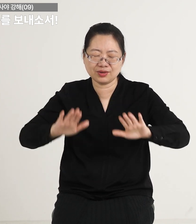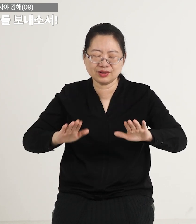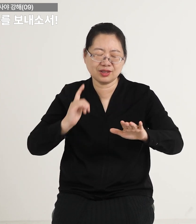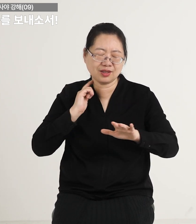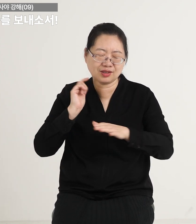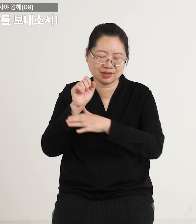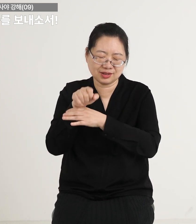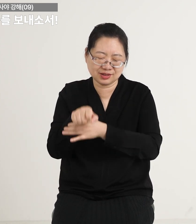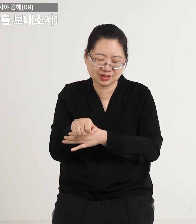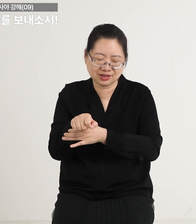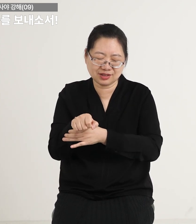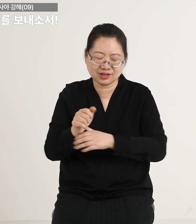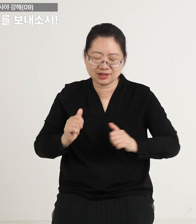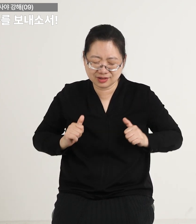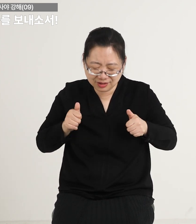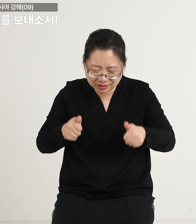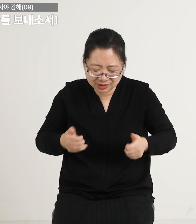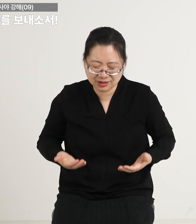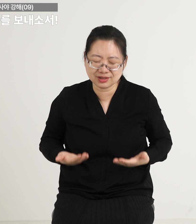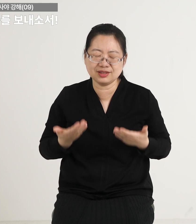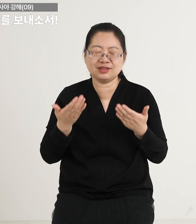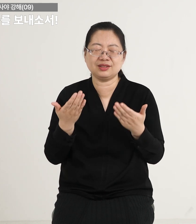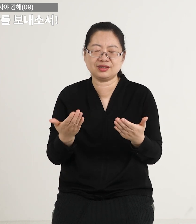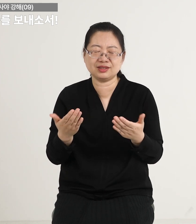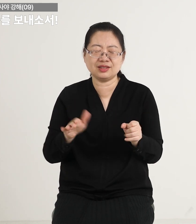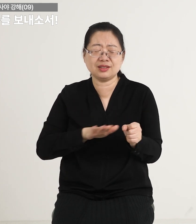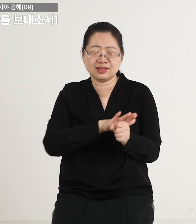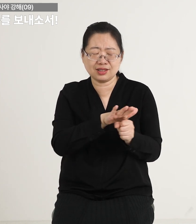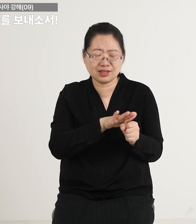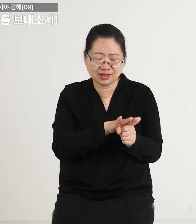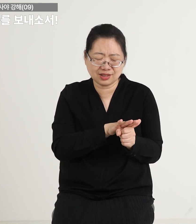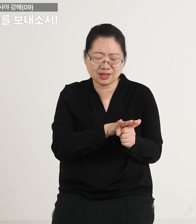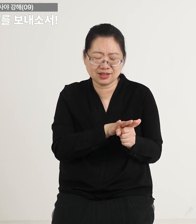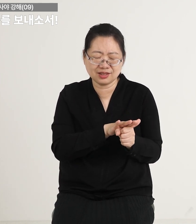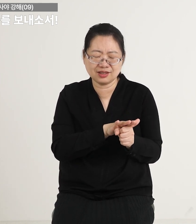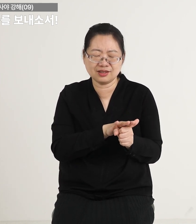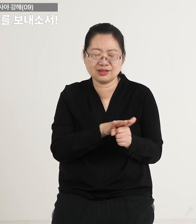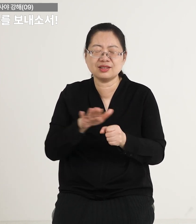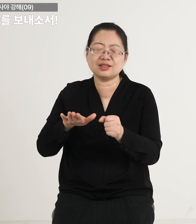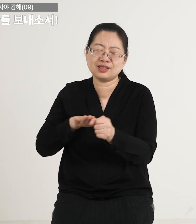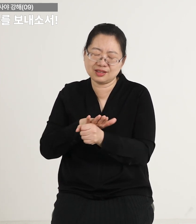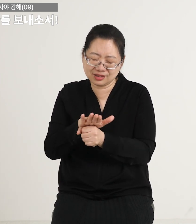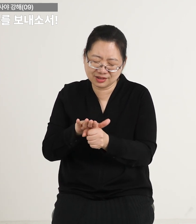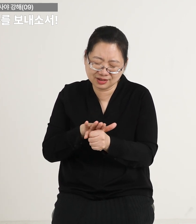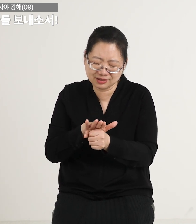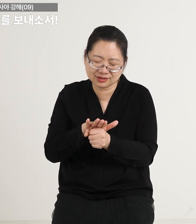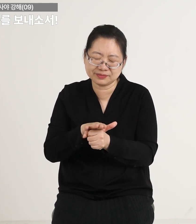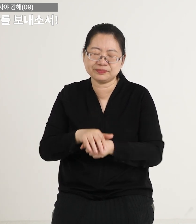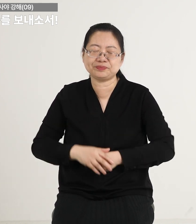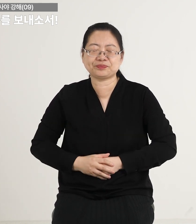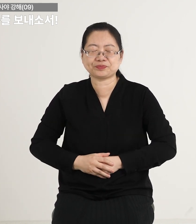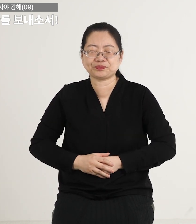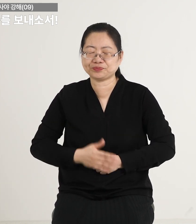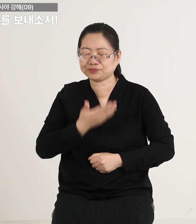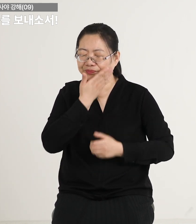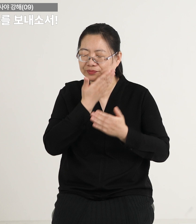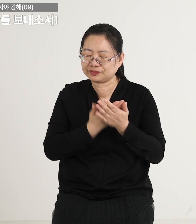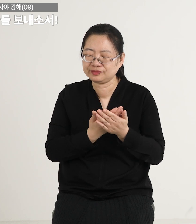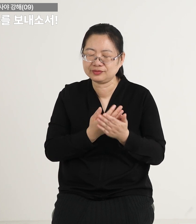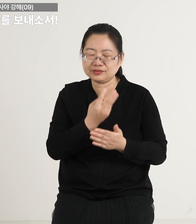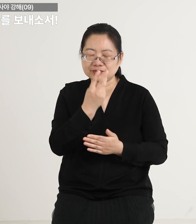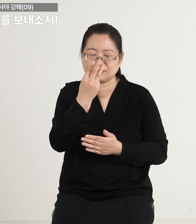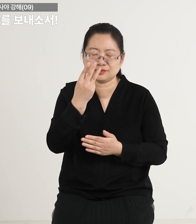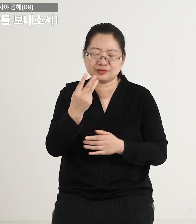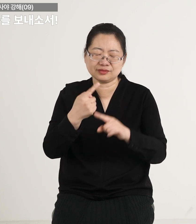머리 숙여 경배하는 사랑하고 사랑은 귀한